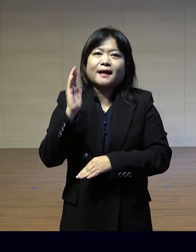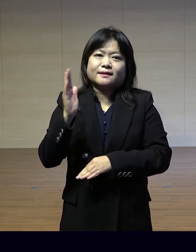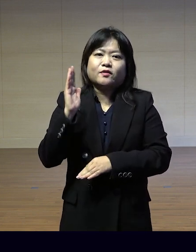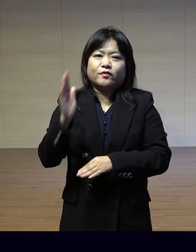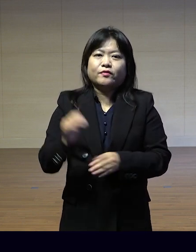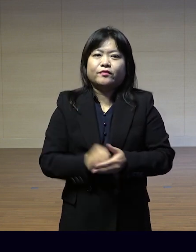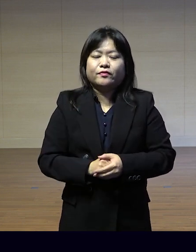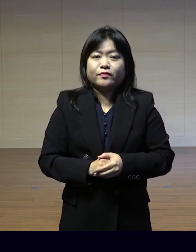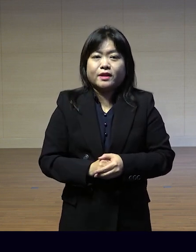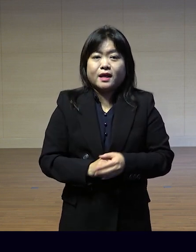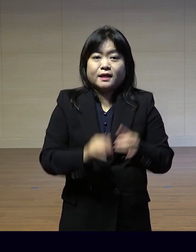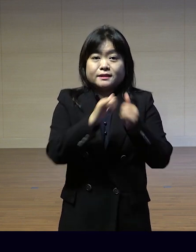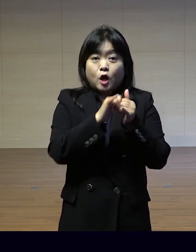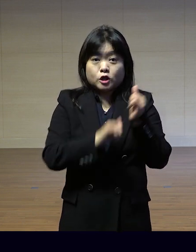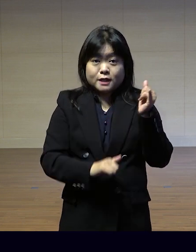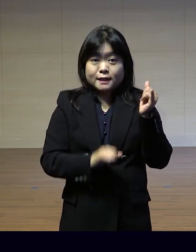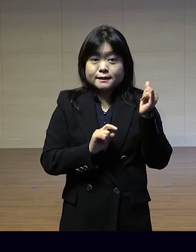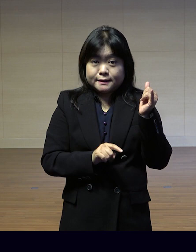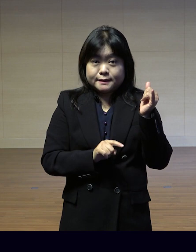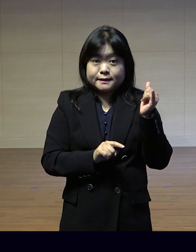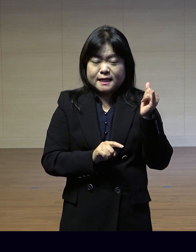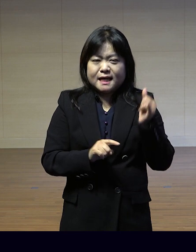강연인데요. 역사는